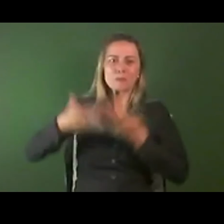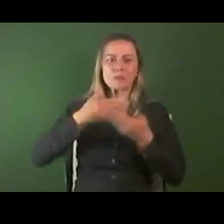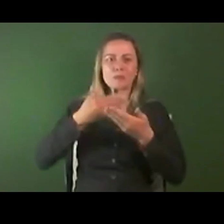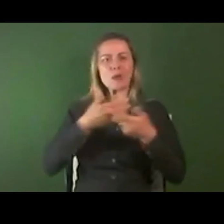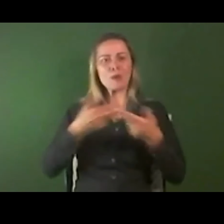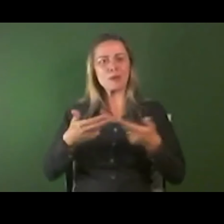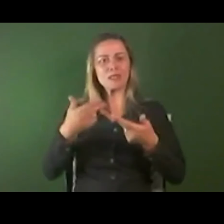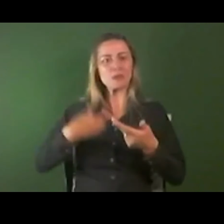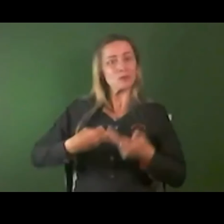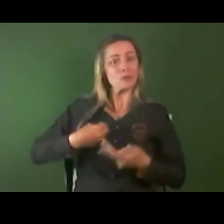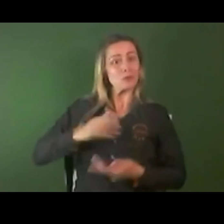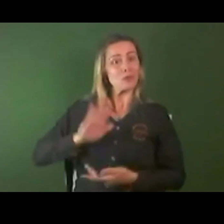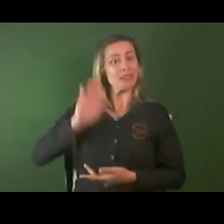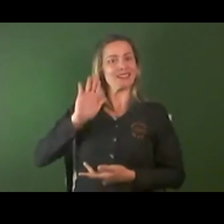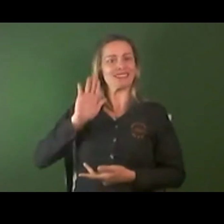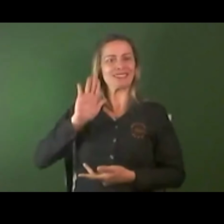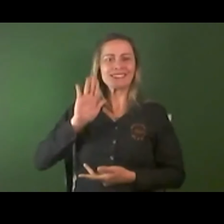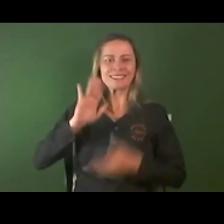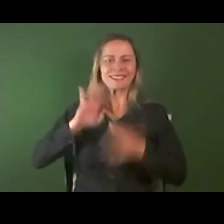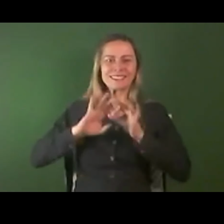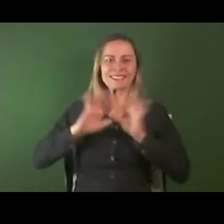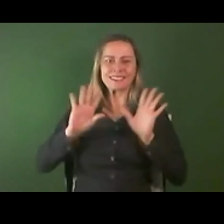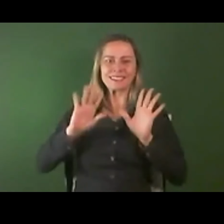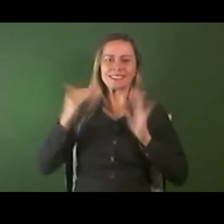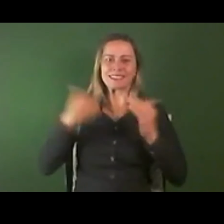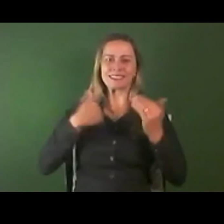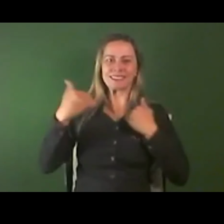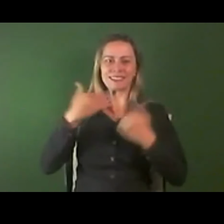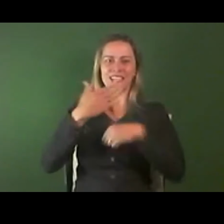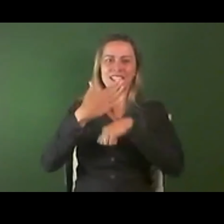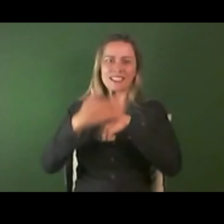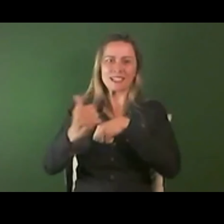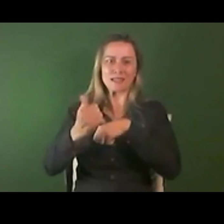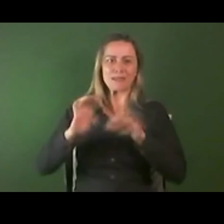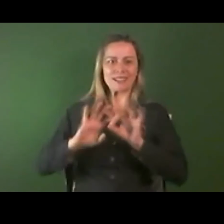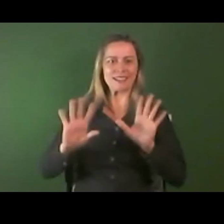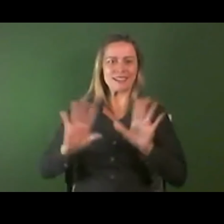por aqui. Estou à disposição.